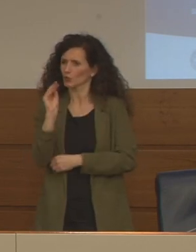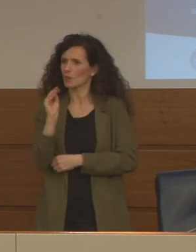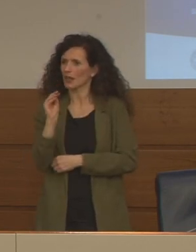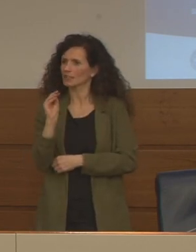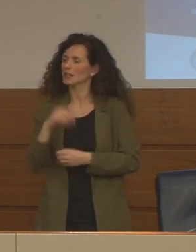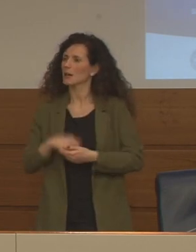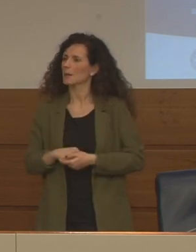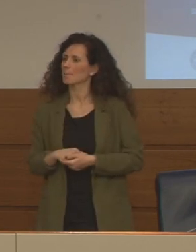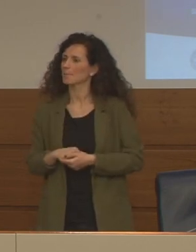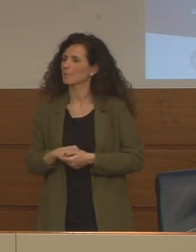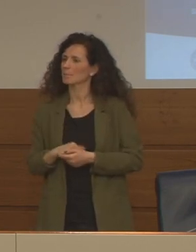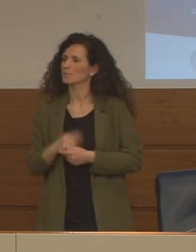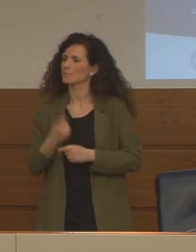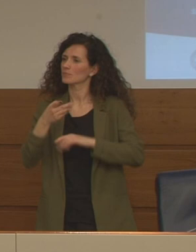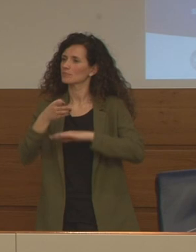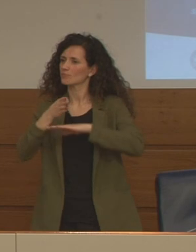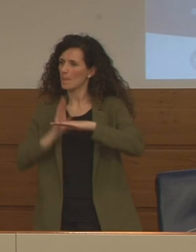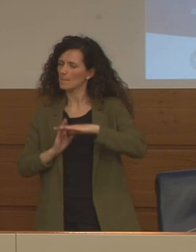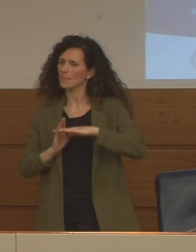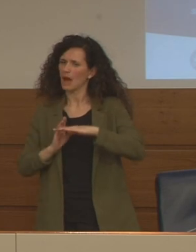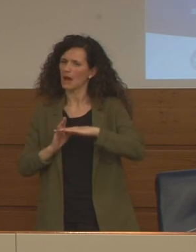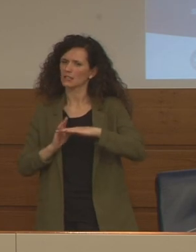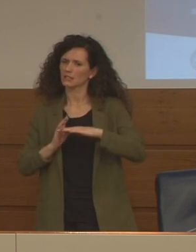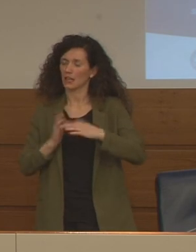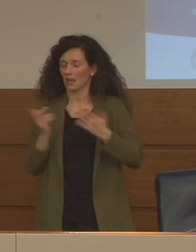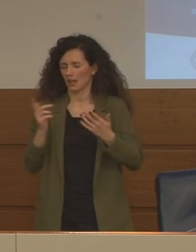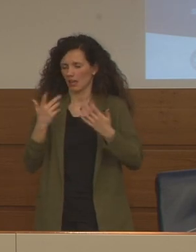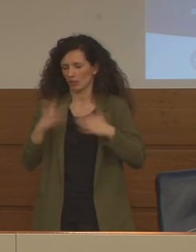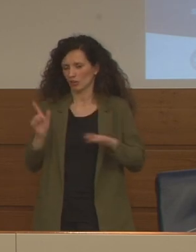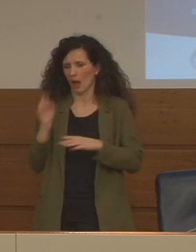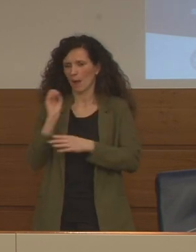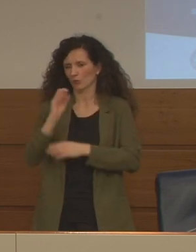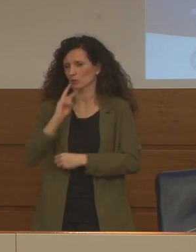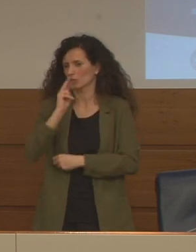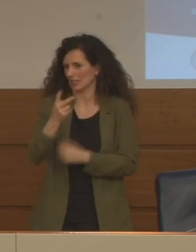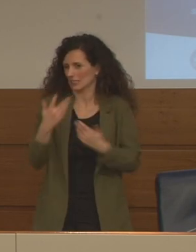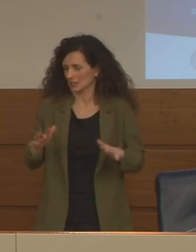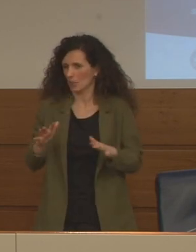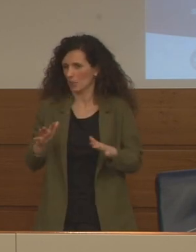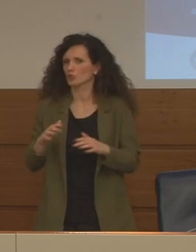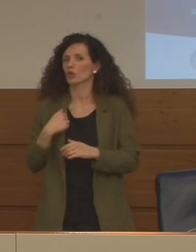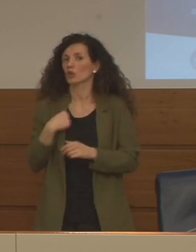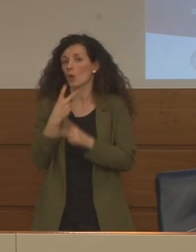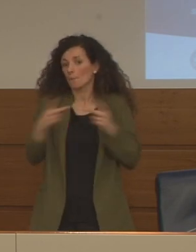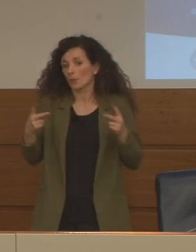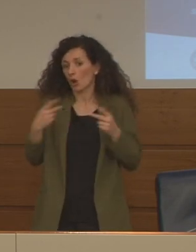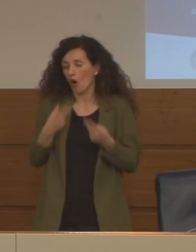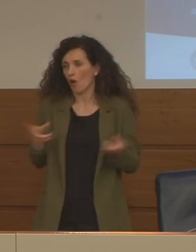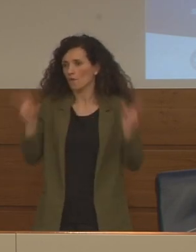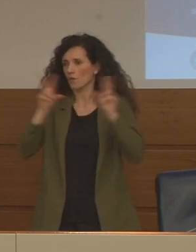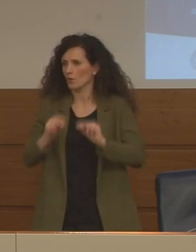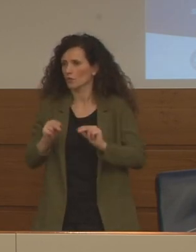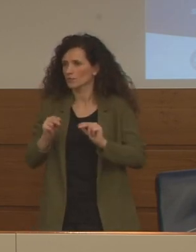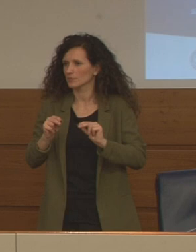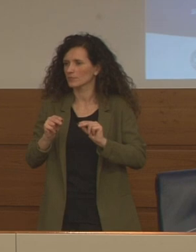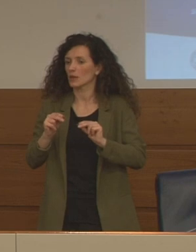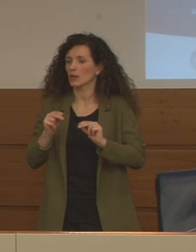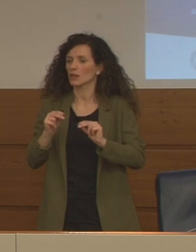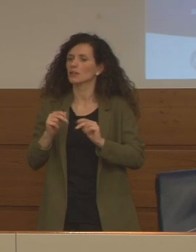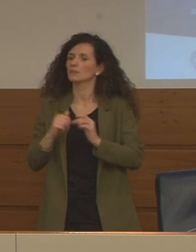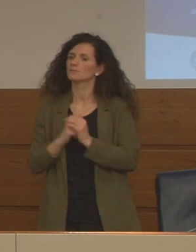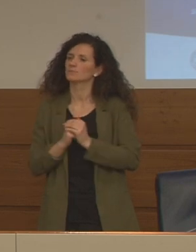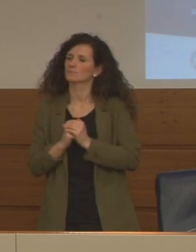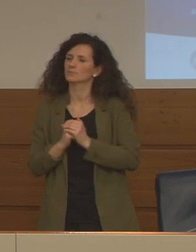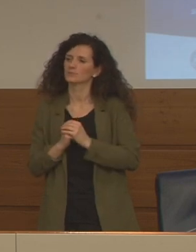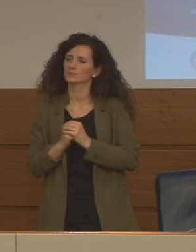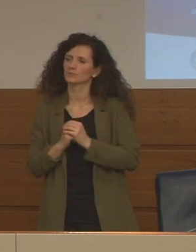in parte sicuramente lei ha già risposto però provo a rifare perché così come l'aveva fatta